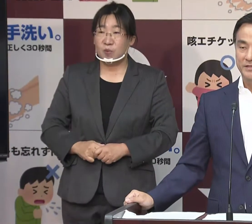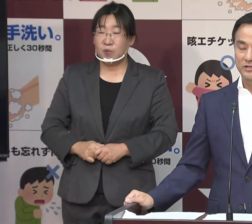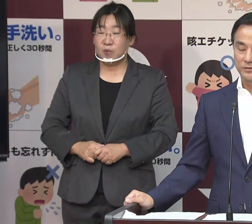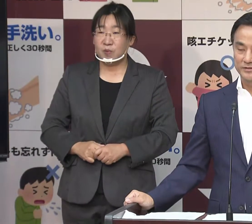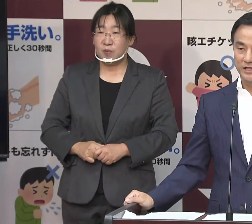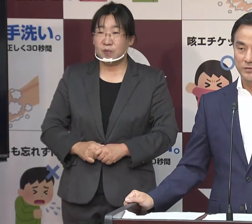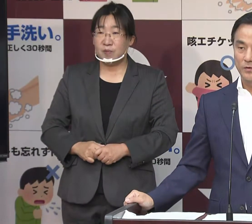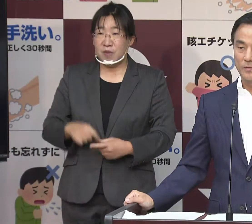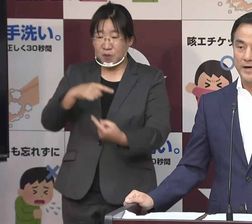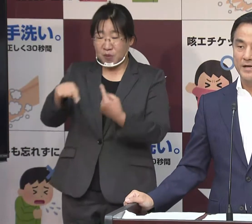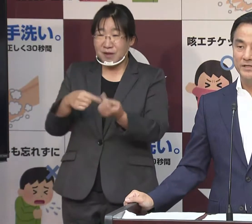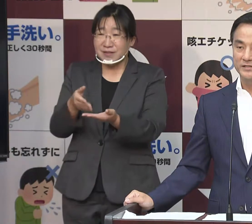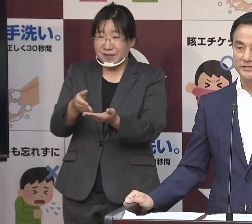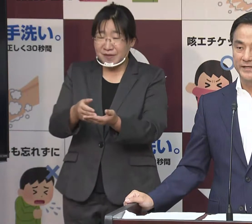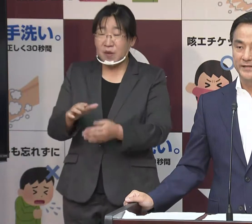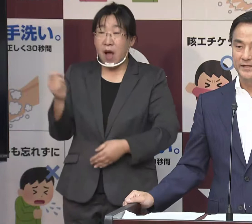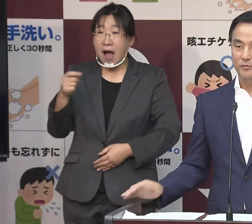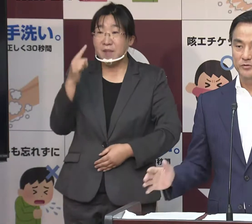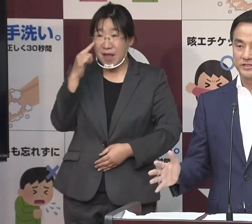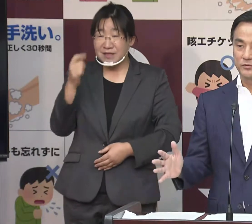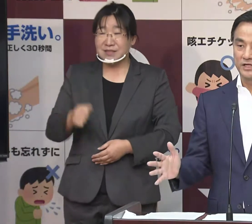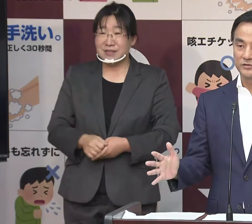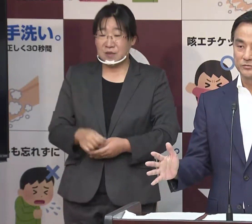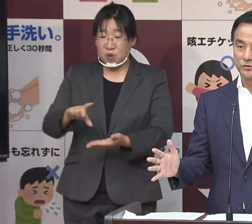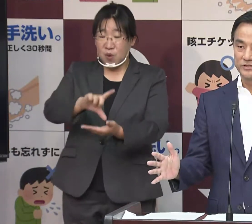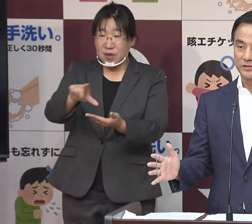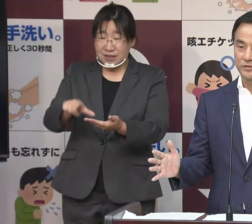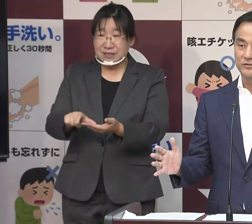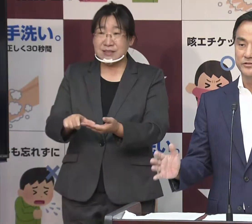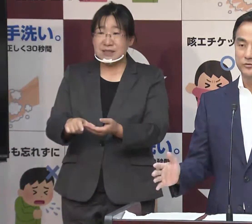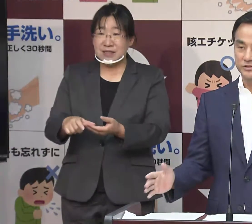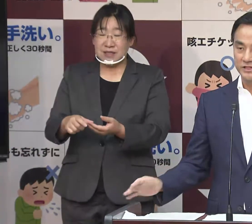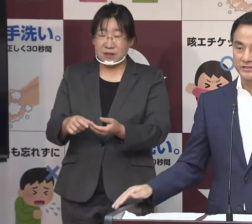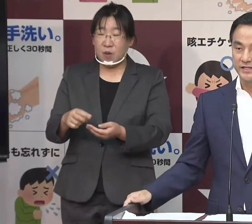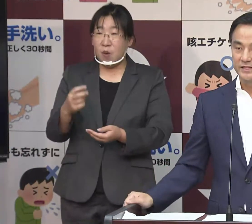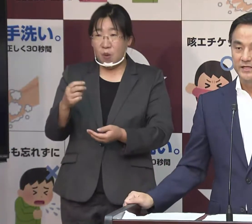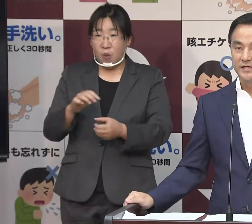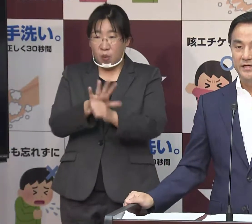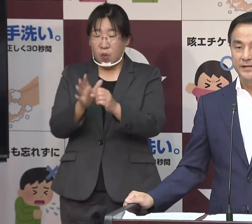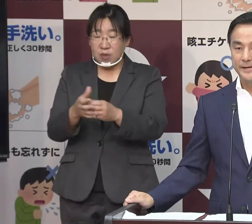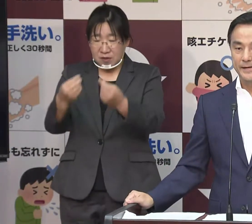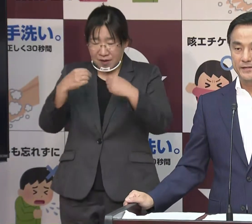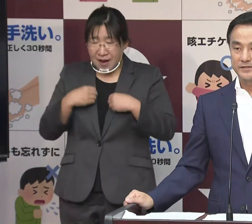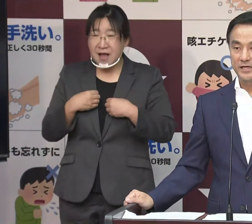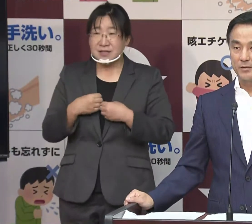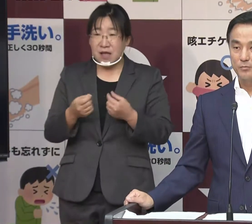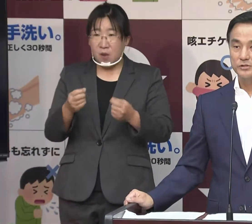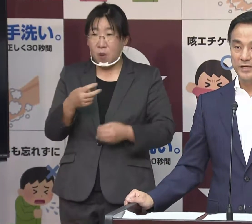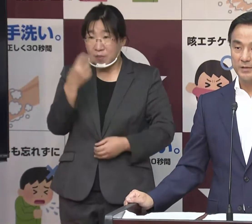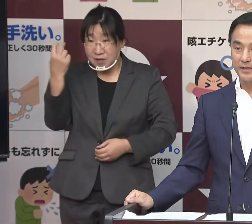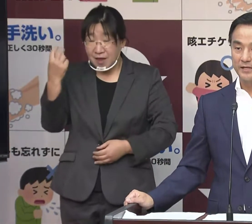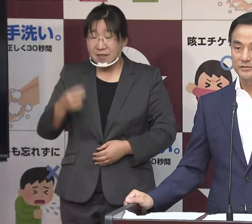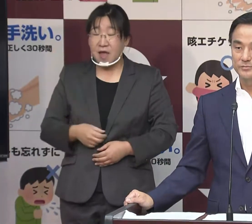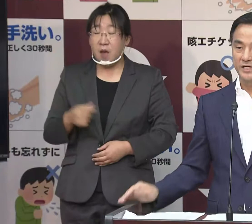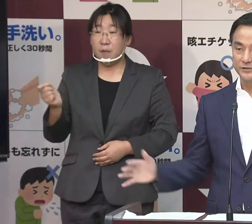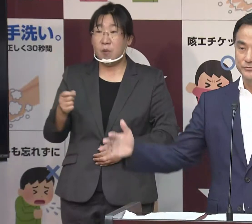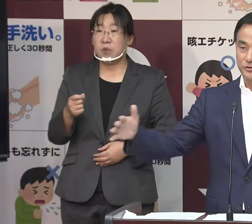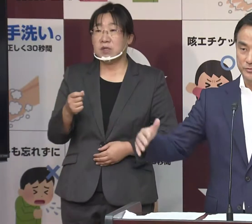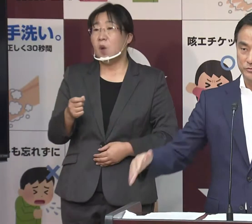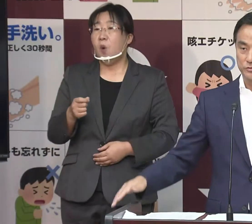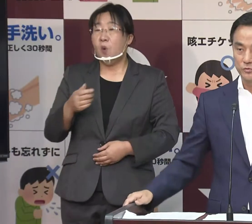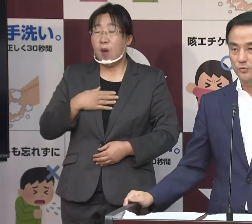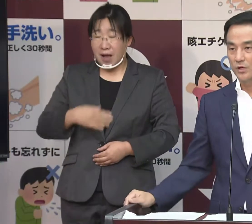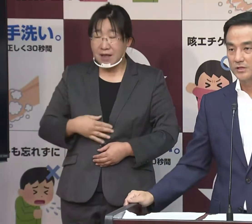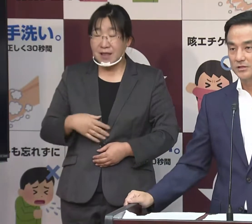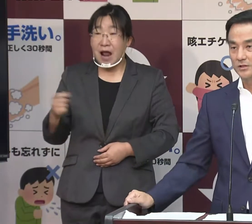。何度も言いますけれども、まあ、早めにですねこの地域の感染の有無をしっかりと確認をしてですね、感染がもし分かれば速やかに封じ